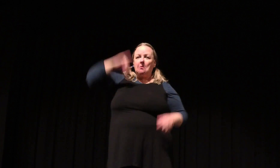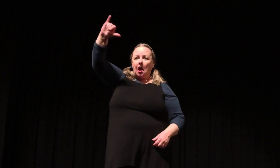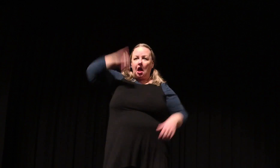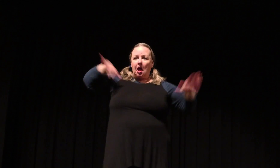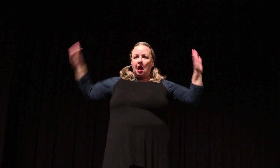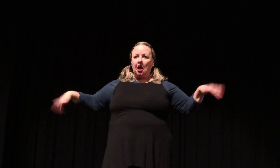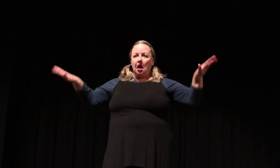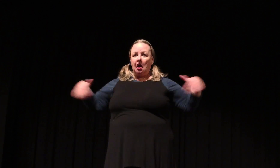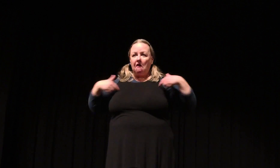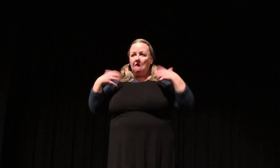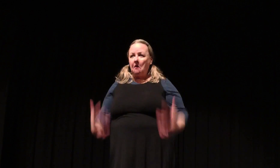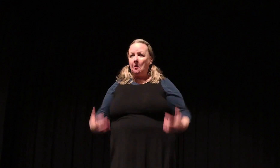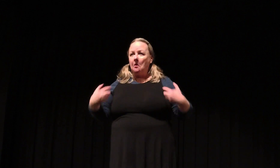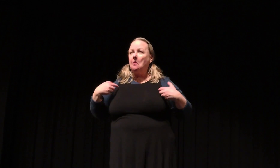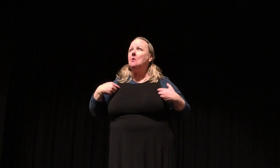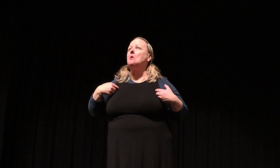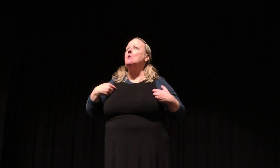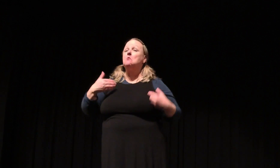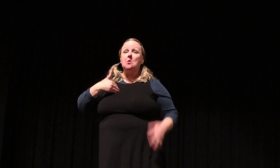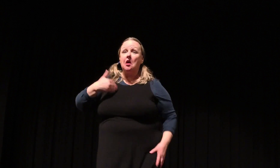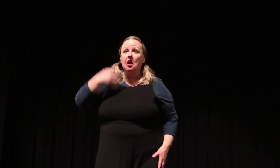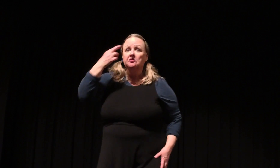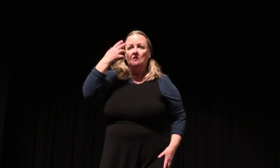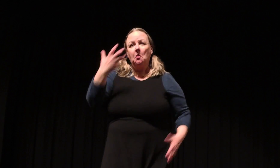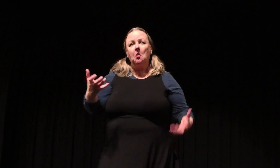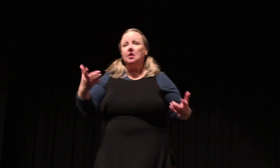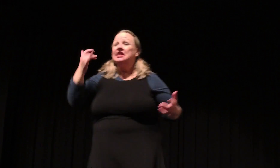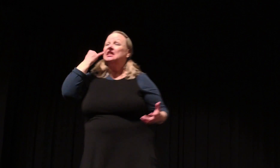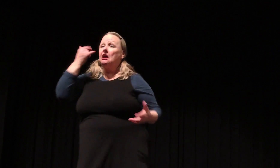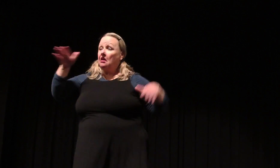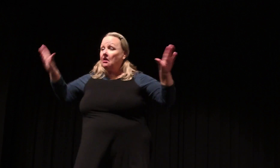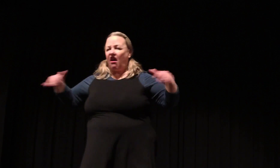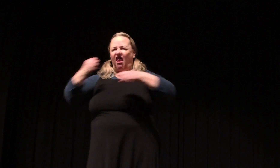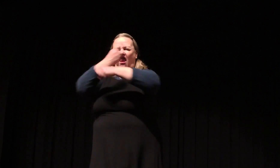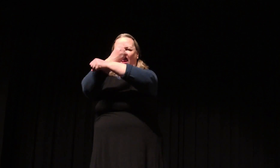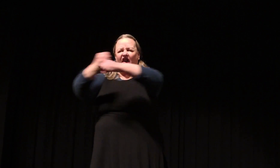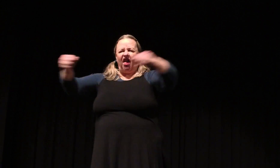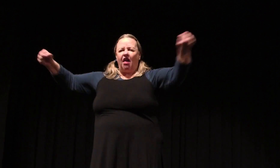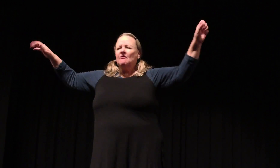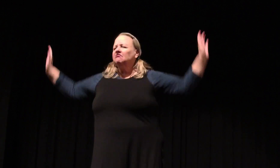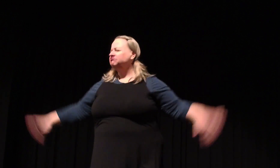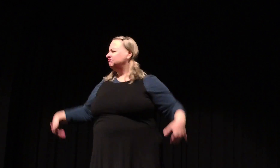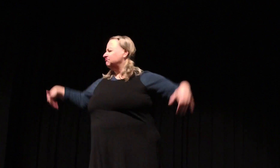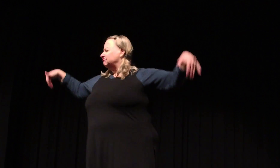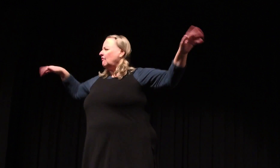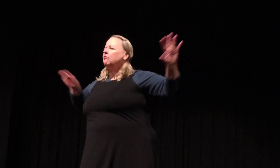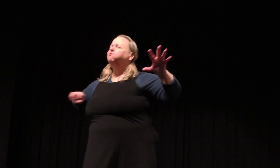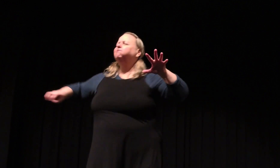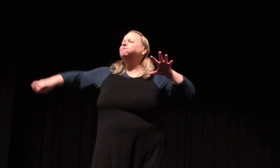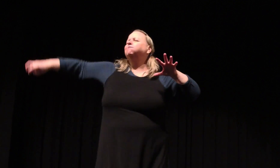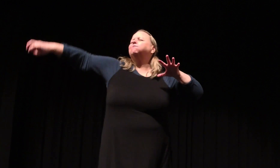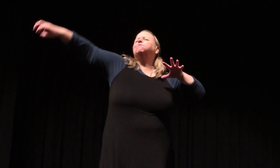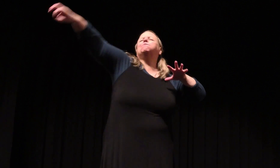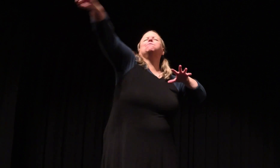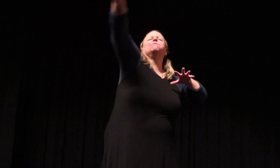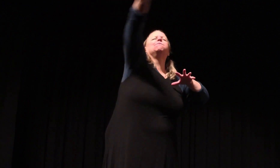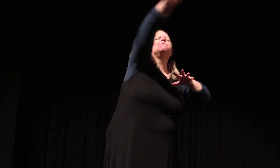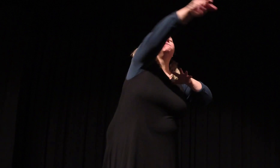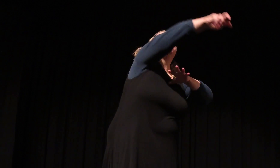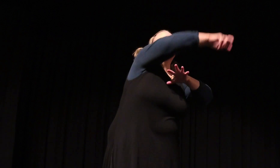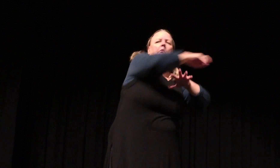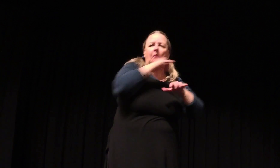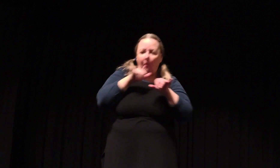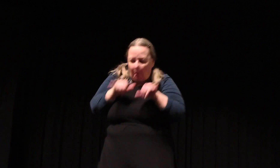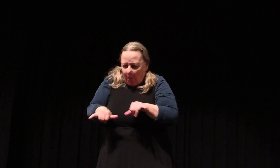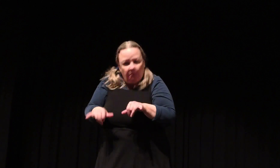je veux être comme un oiseau. Je veux voler comme eux, moi. » Parce qu'avec des ailes, on peut être libre, on peut